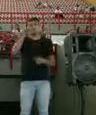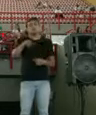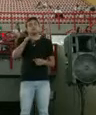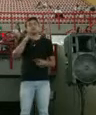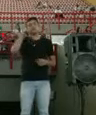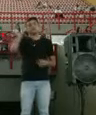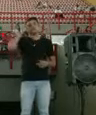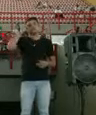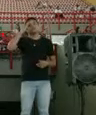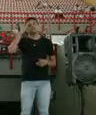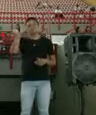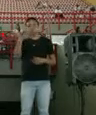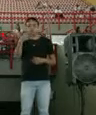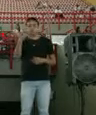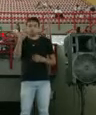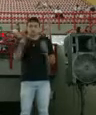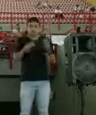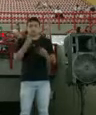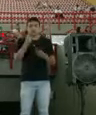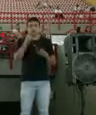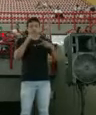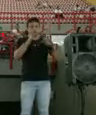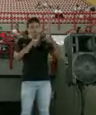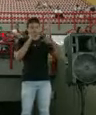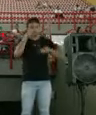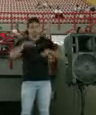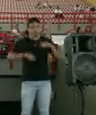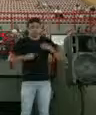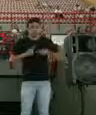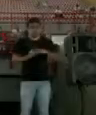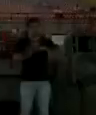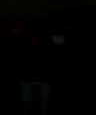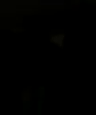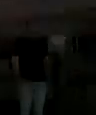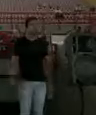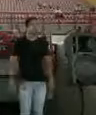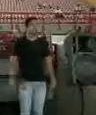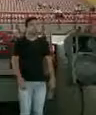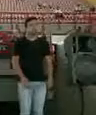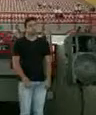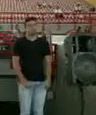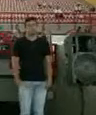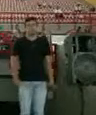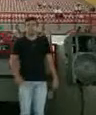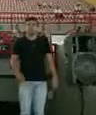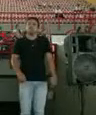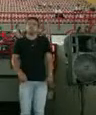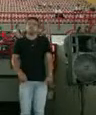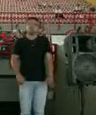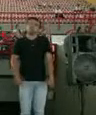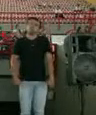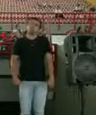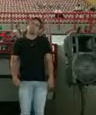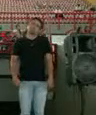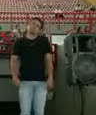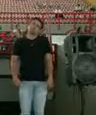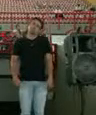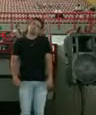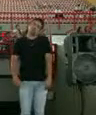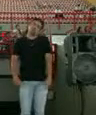exatamente compreender como esses 2 hormônios vão atuar para a gente resolver questões sobre isso. Então vamos lá, pessoal. Questão 2. Pega agora o